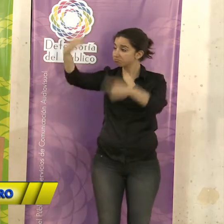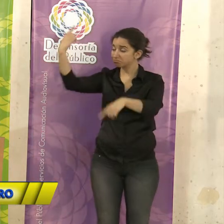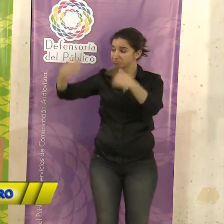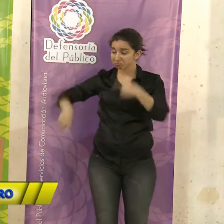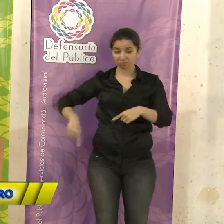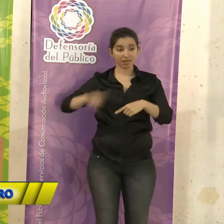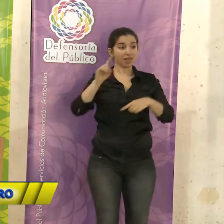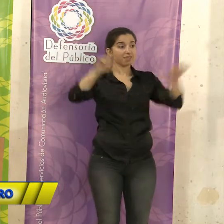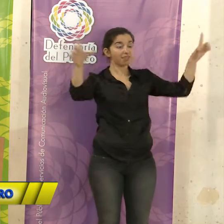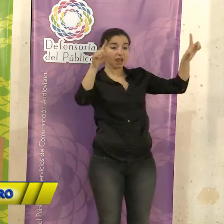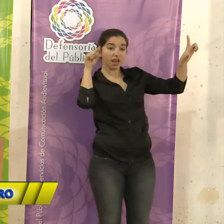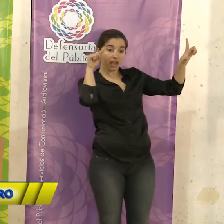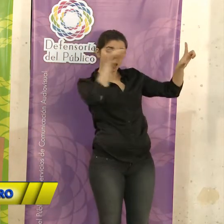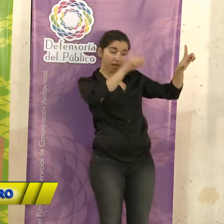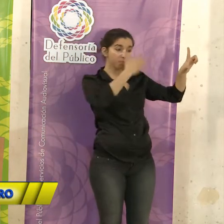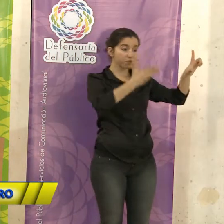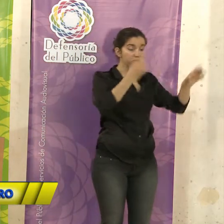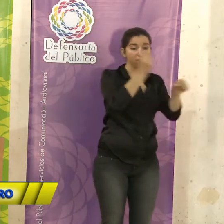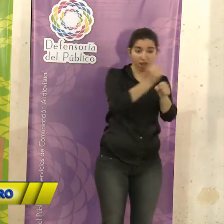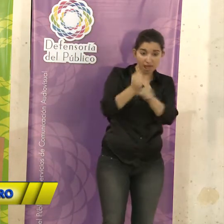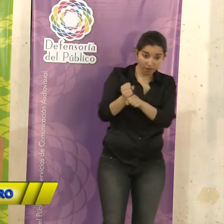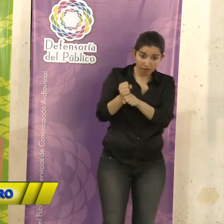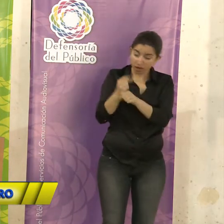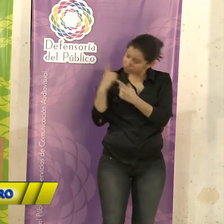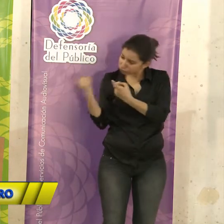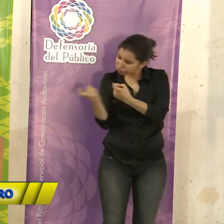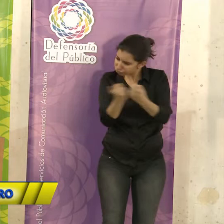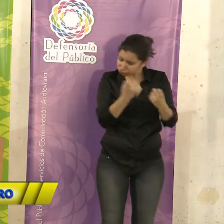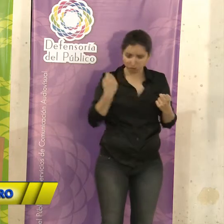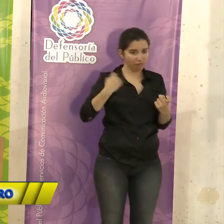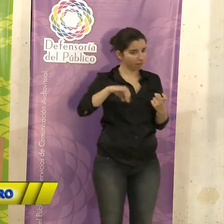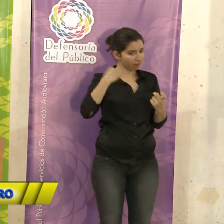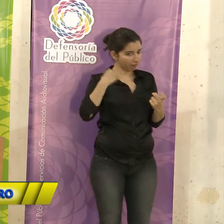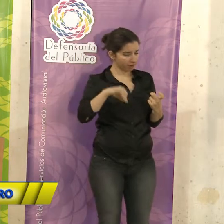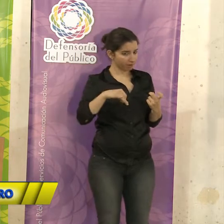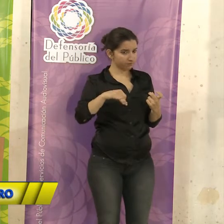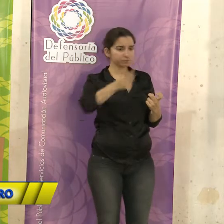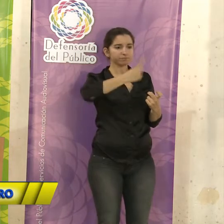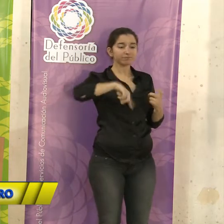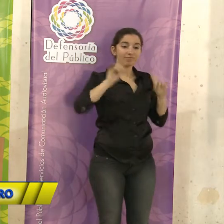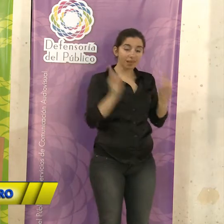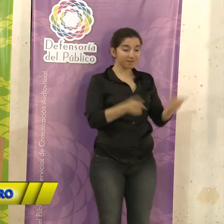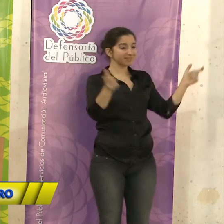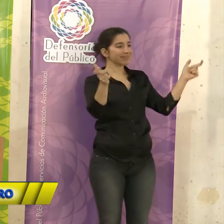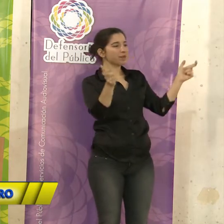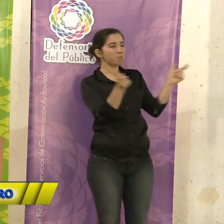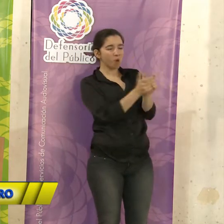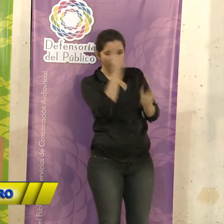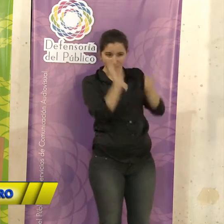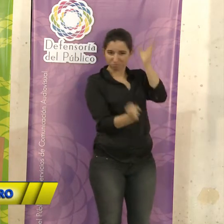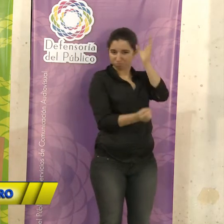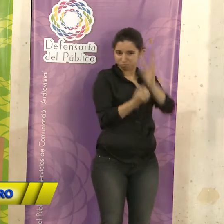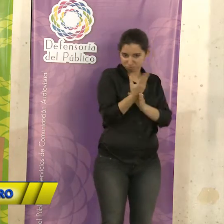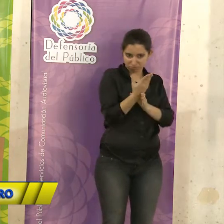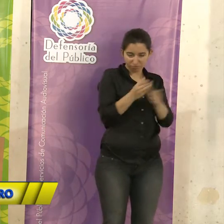en los medios. Se deberían fomentar el desarrollo de las productoras que puedan cubrirse